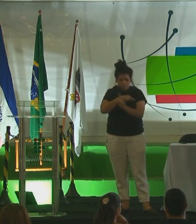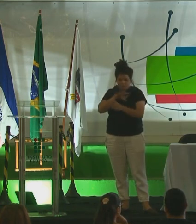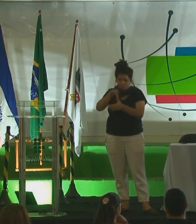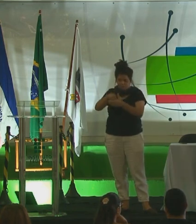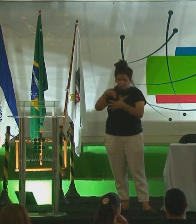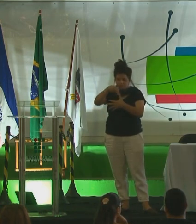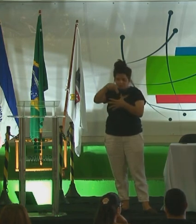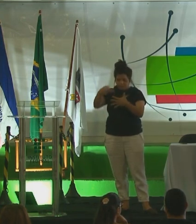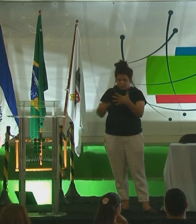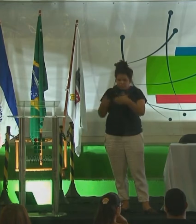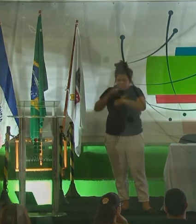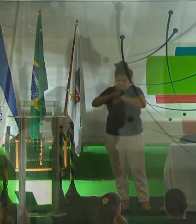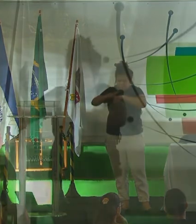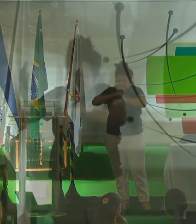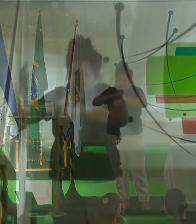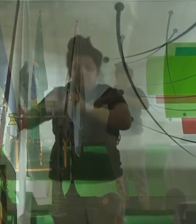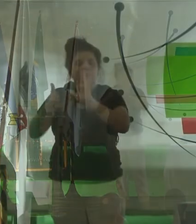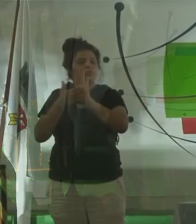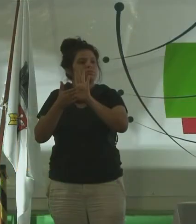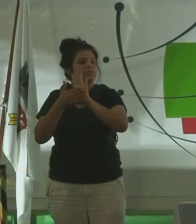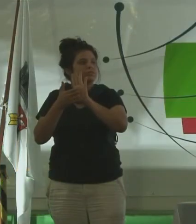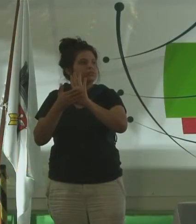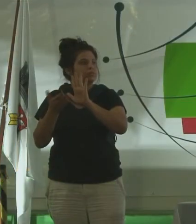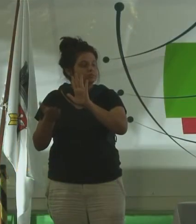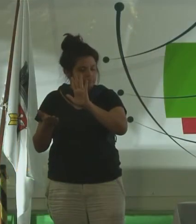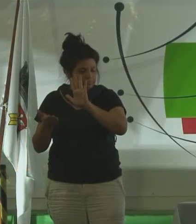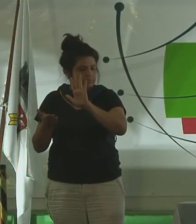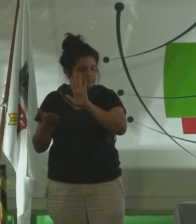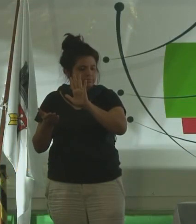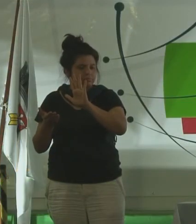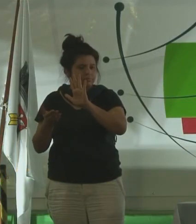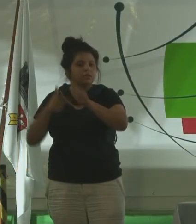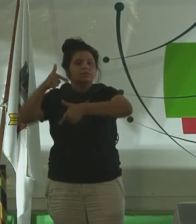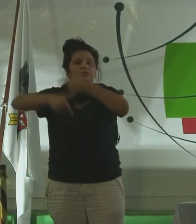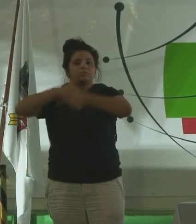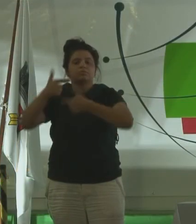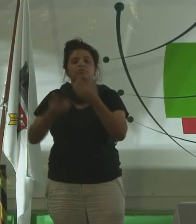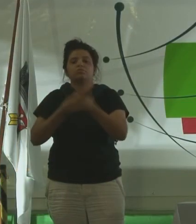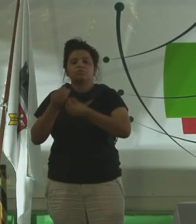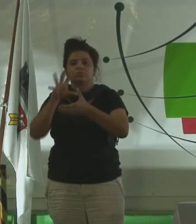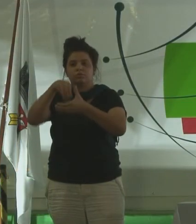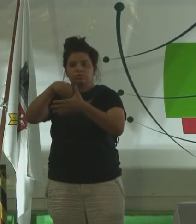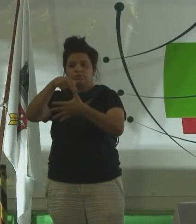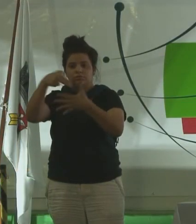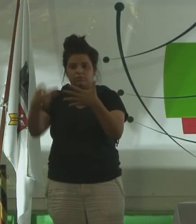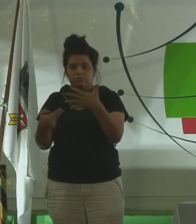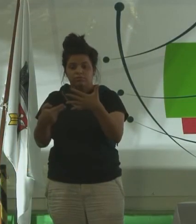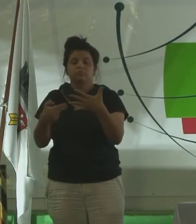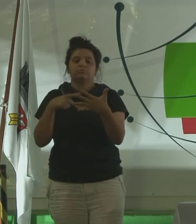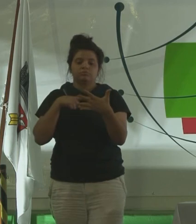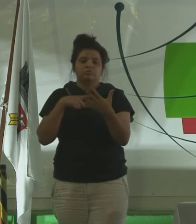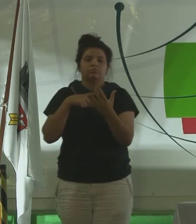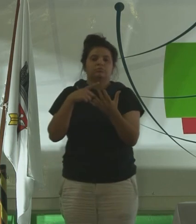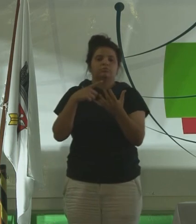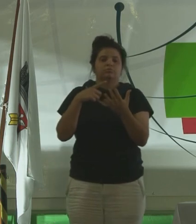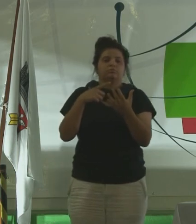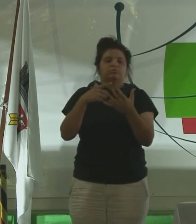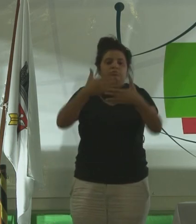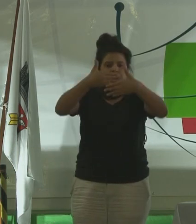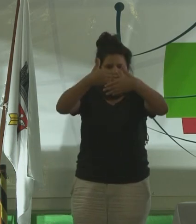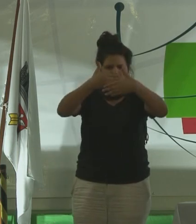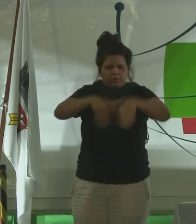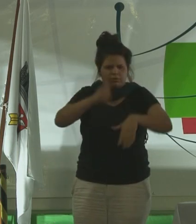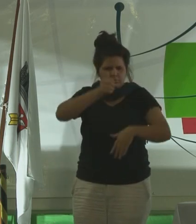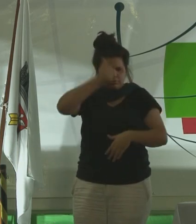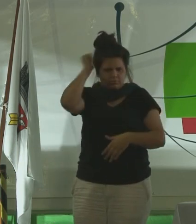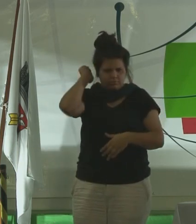das ideias foi essa, né, pensar como se dá esse fluxo de trabalho. Desde o momento do processo seletivo, a entrada do aluno,